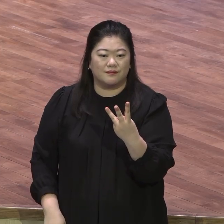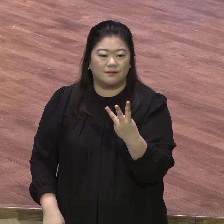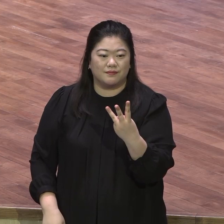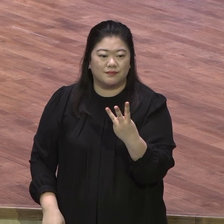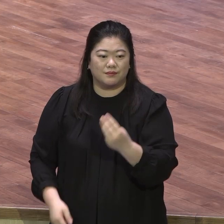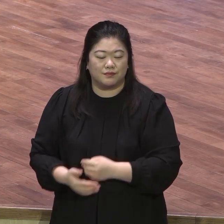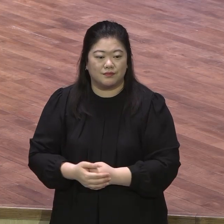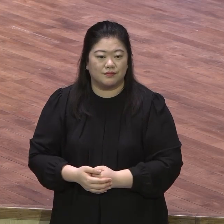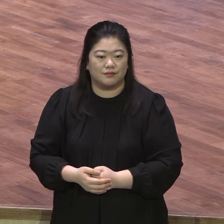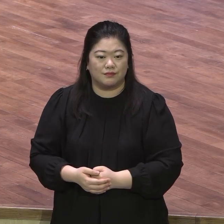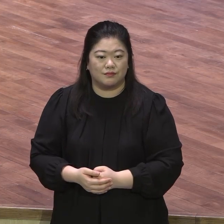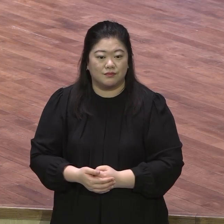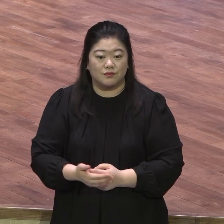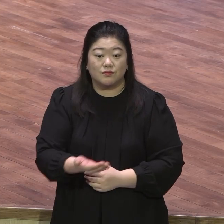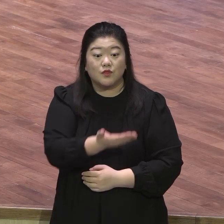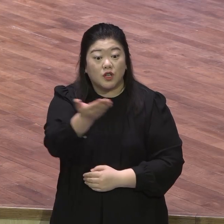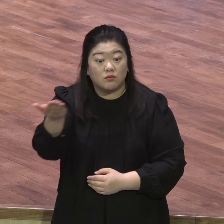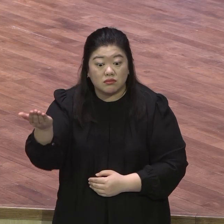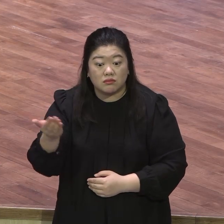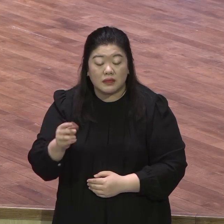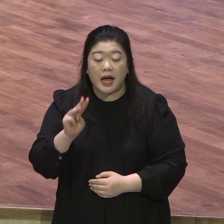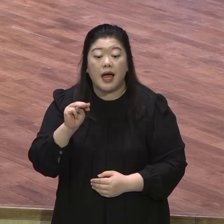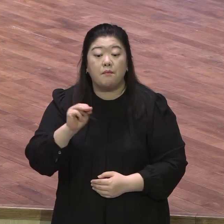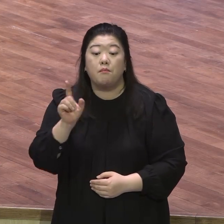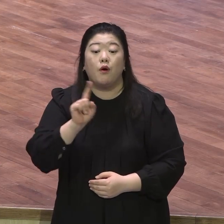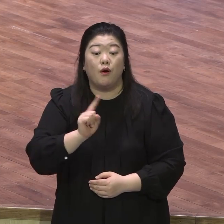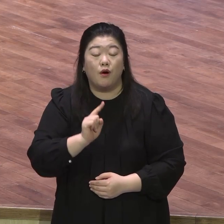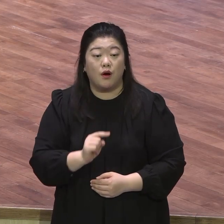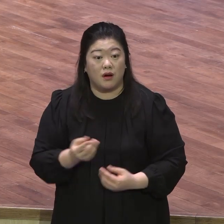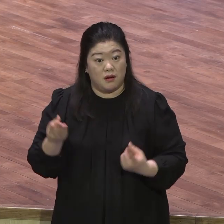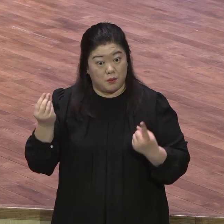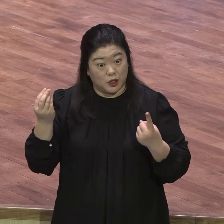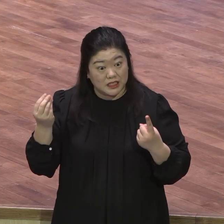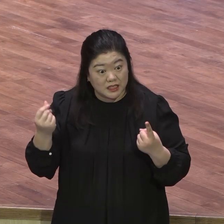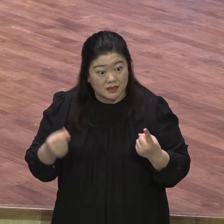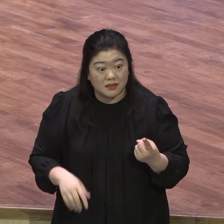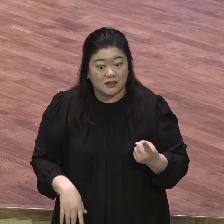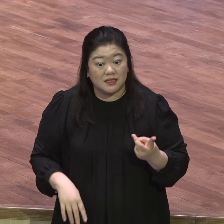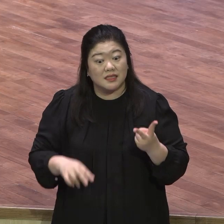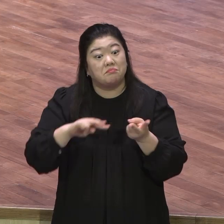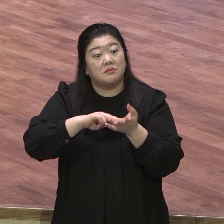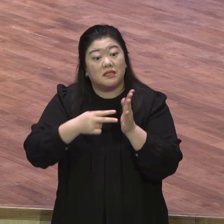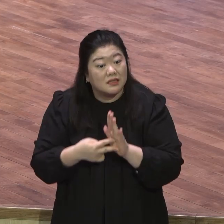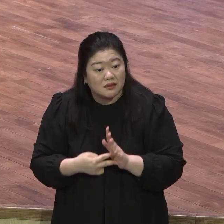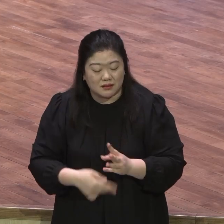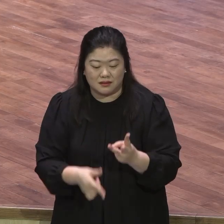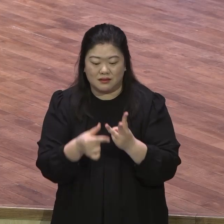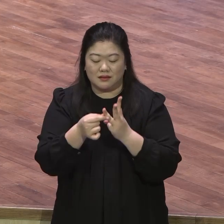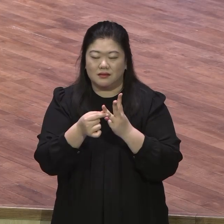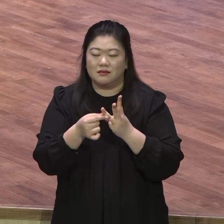여러분은 머니입니까 미닝입니까 미션입니까 여러분 스스로 한번 점검해보세요